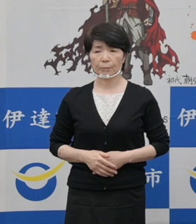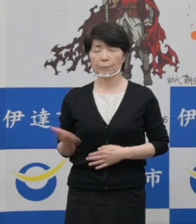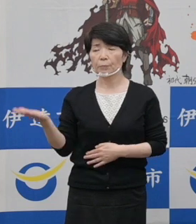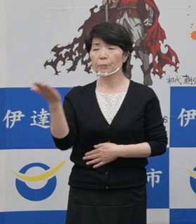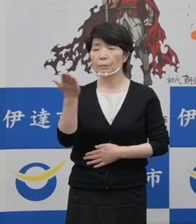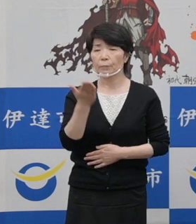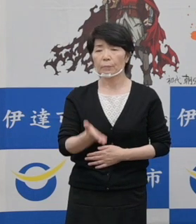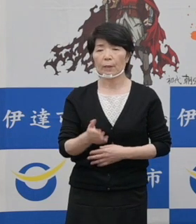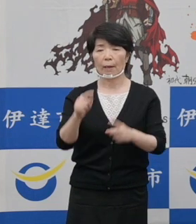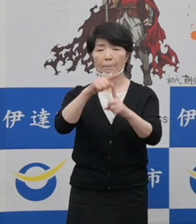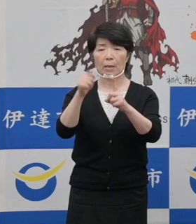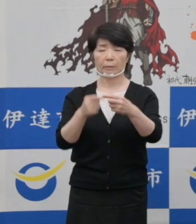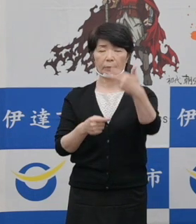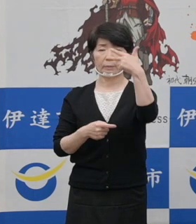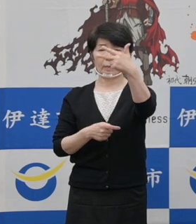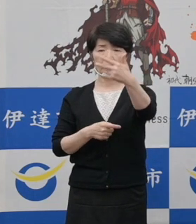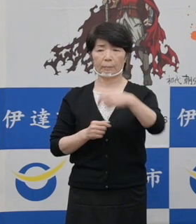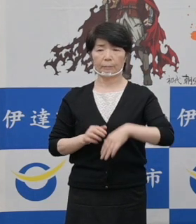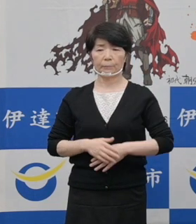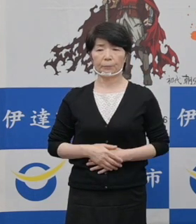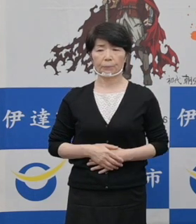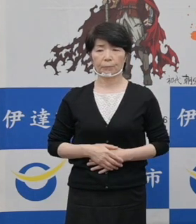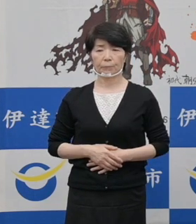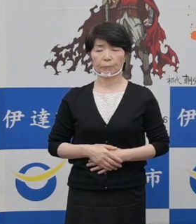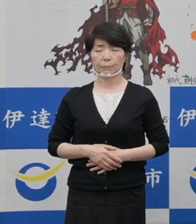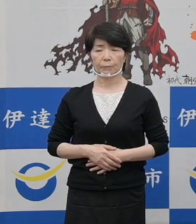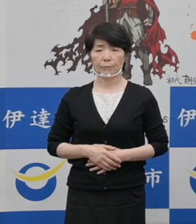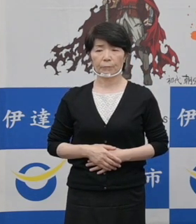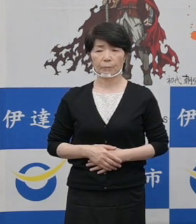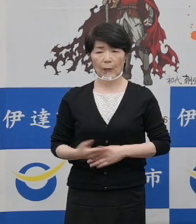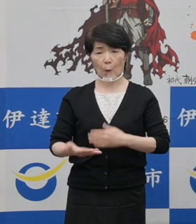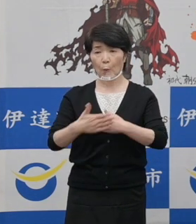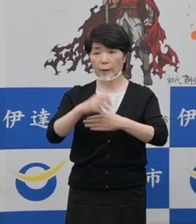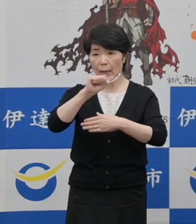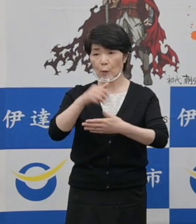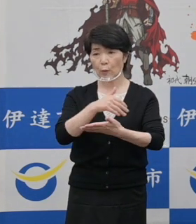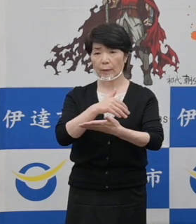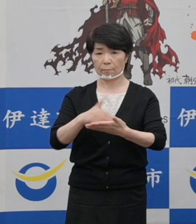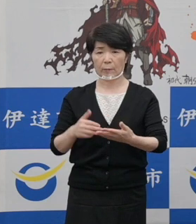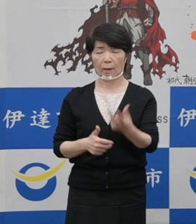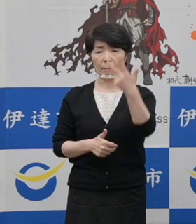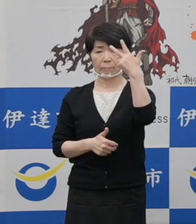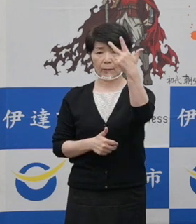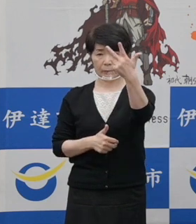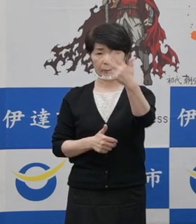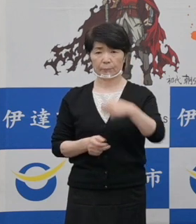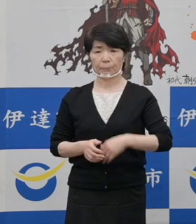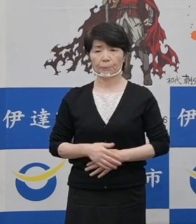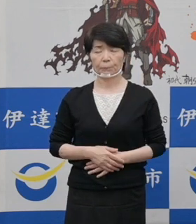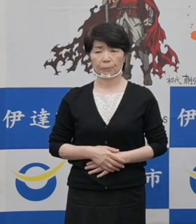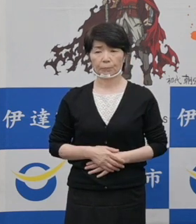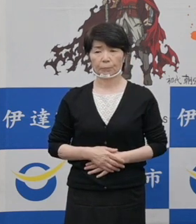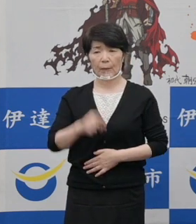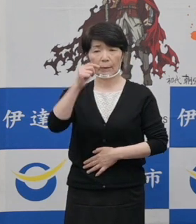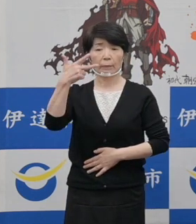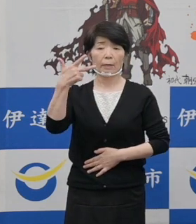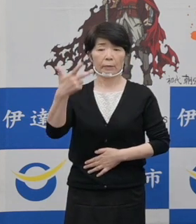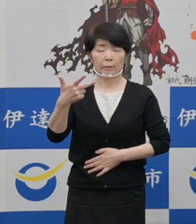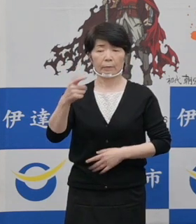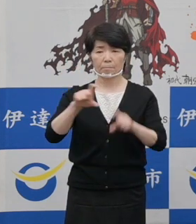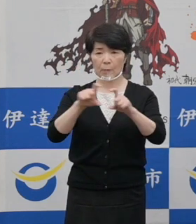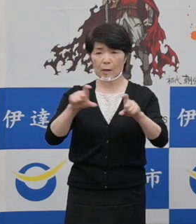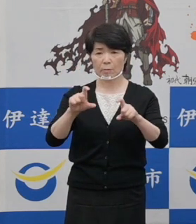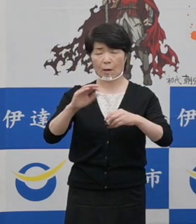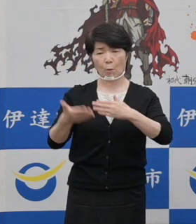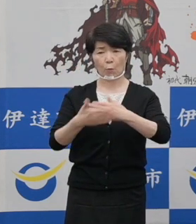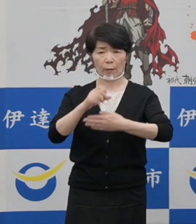続いて7ページでございます。補正予算7件でございます。伊達市一般会計